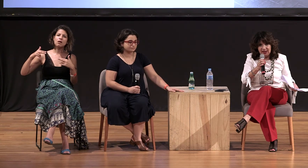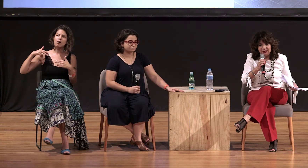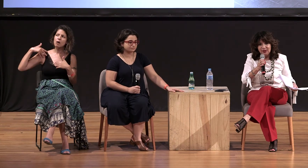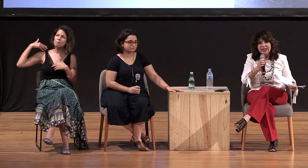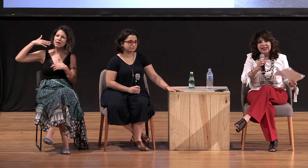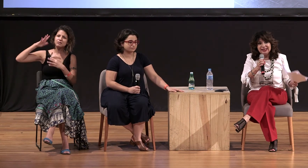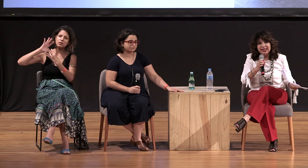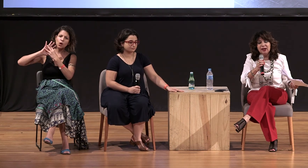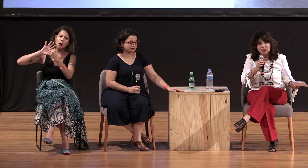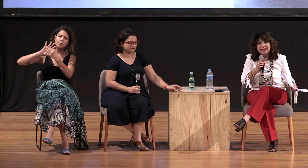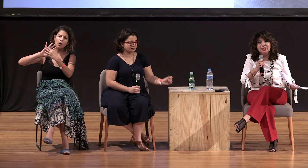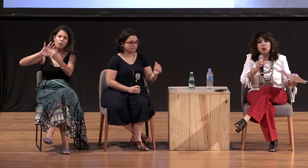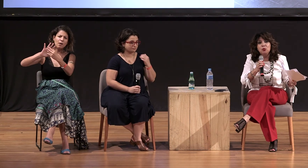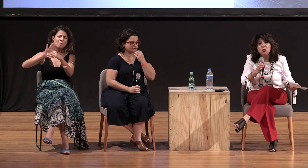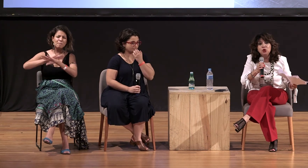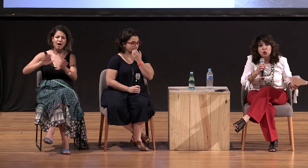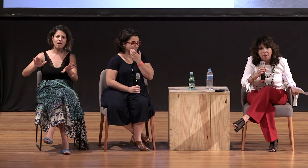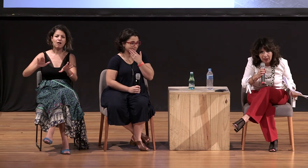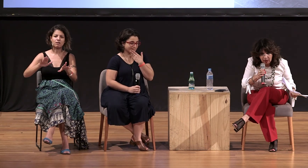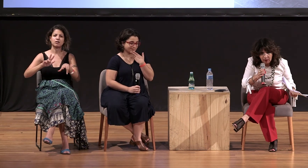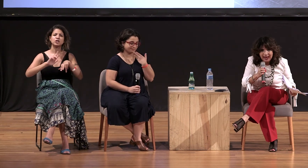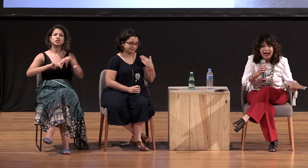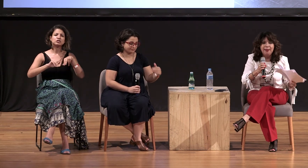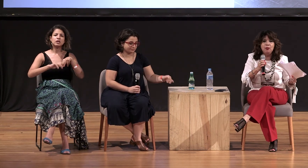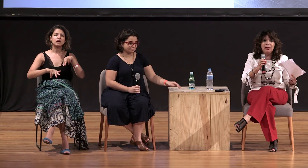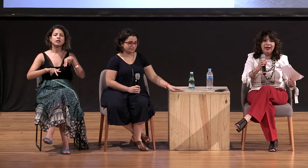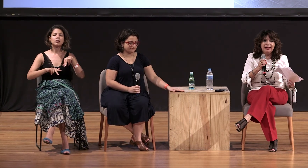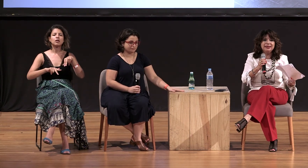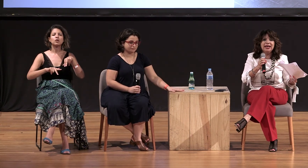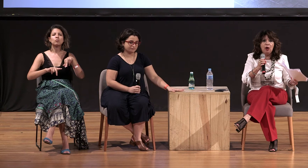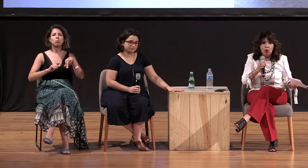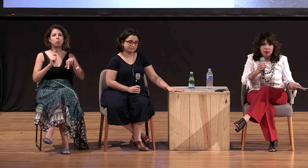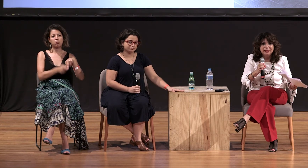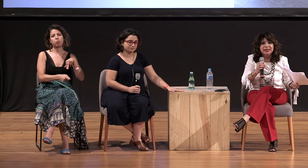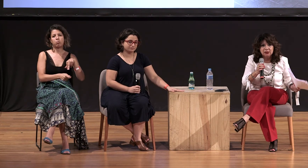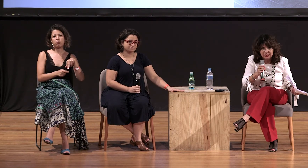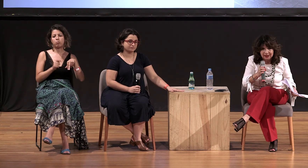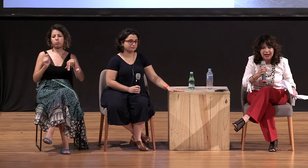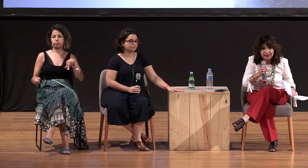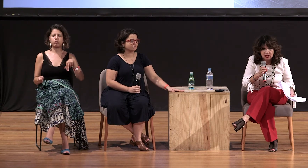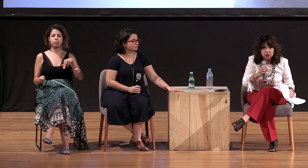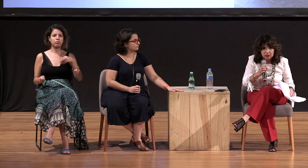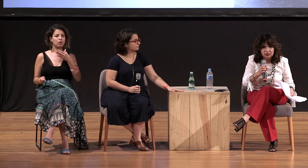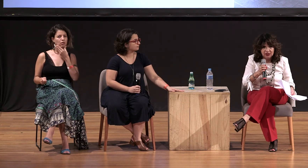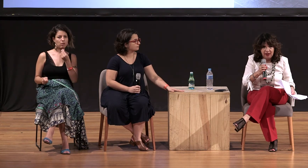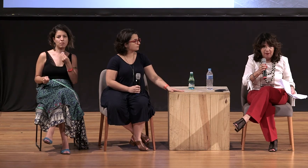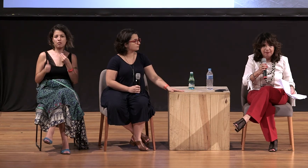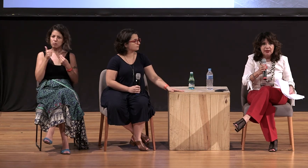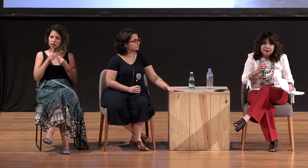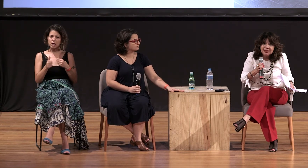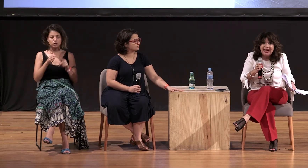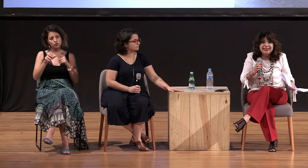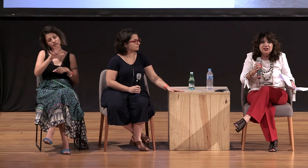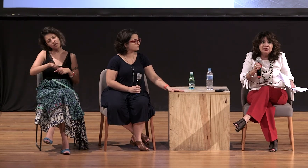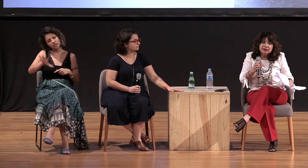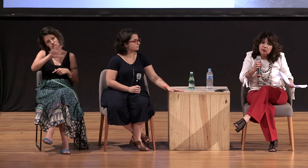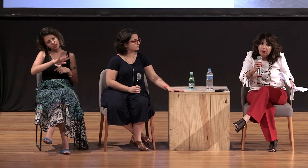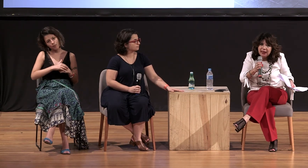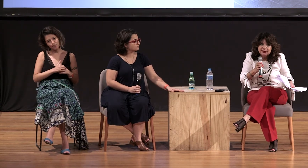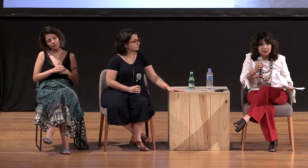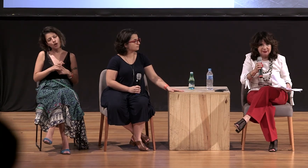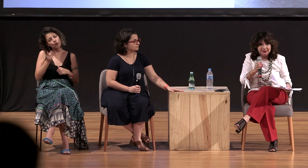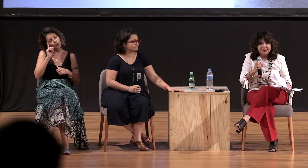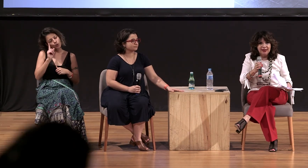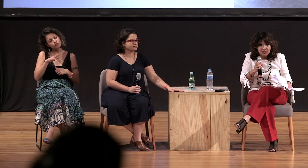de gênero que estão causando muito mal a mulheres, a homens e à sociedade de um modo geral. Cada dia,